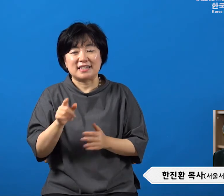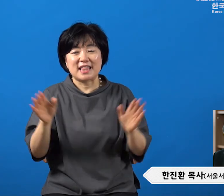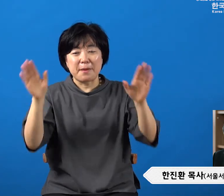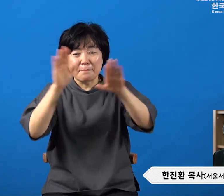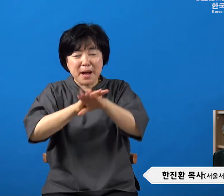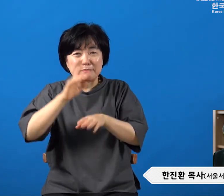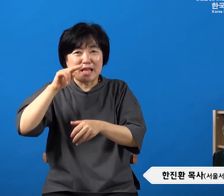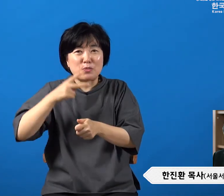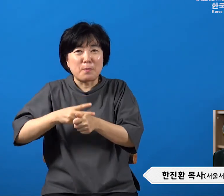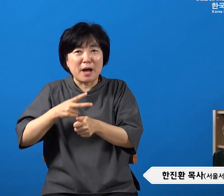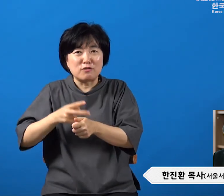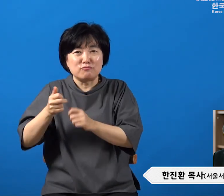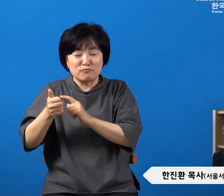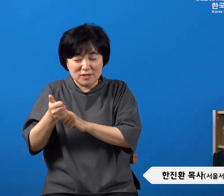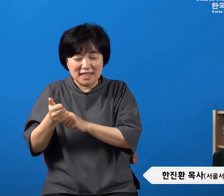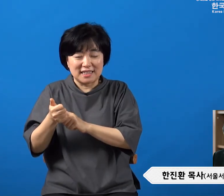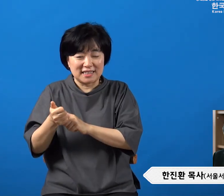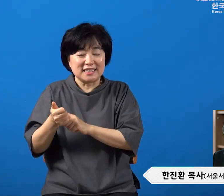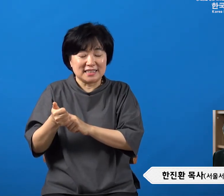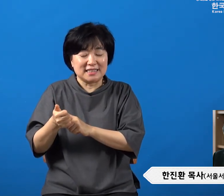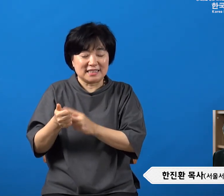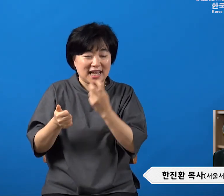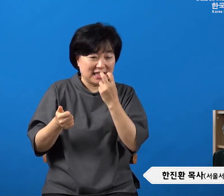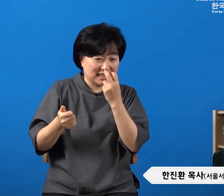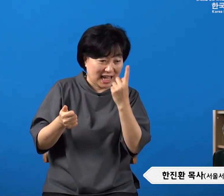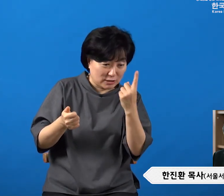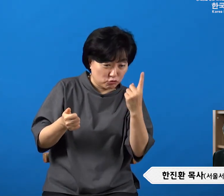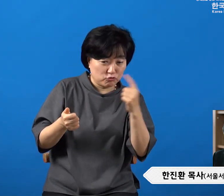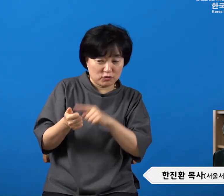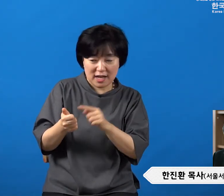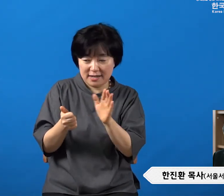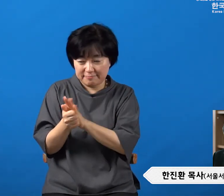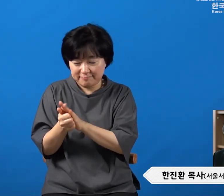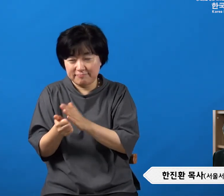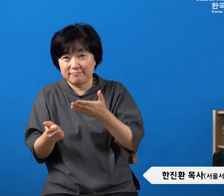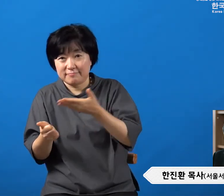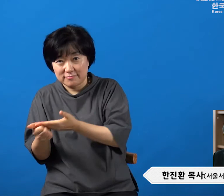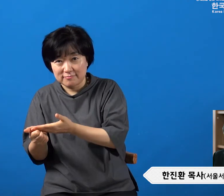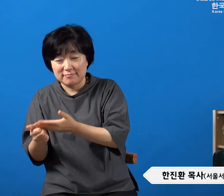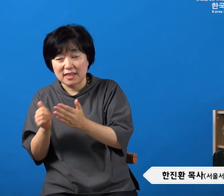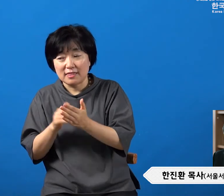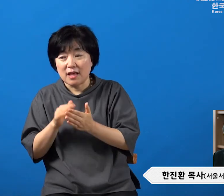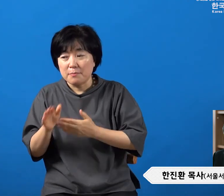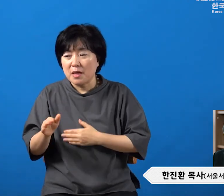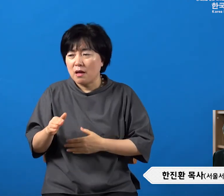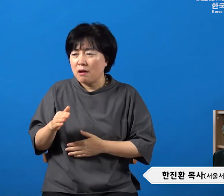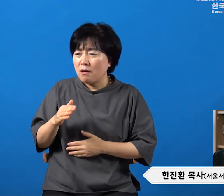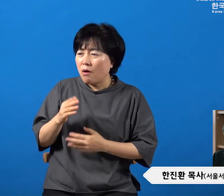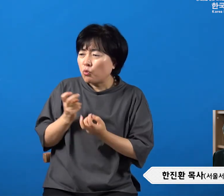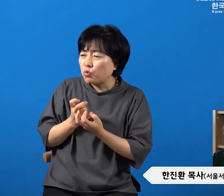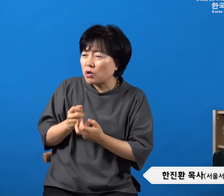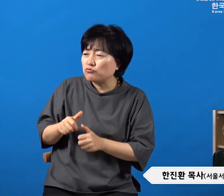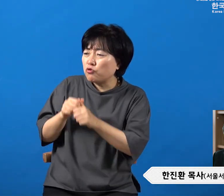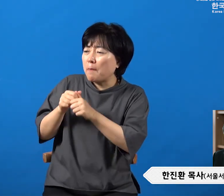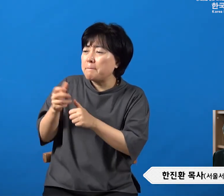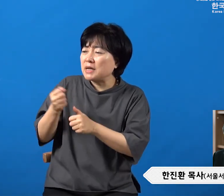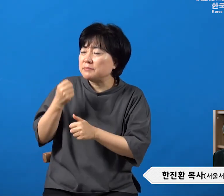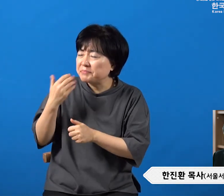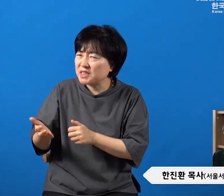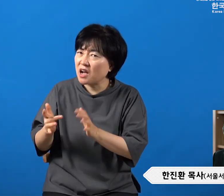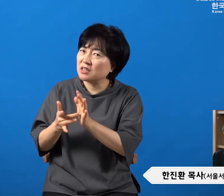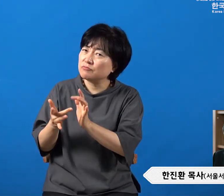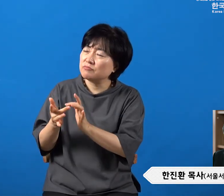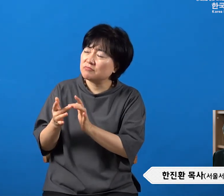그날 밤에 간수가 식사를 다 대접하고 나서 바울에게 선생님, 어떻게 해야 구원을 받을